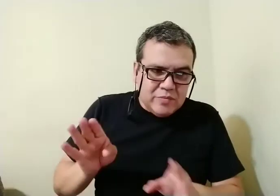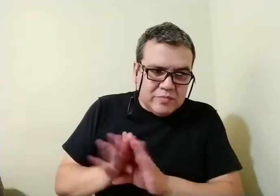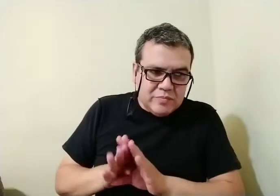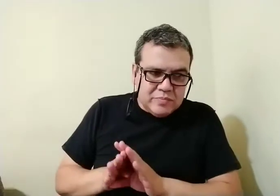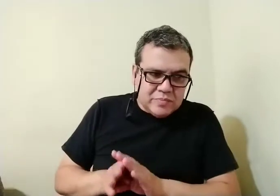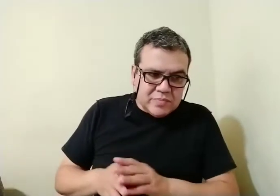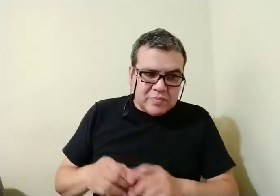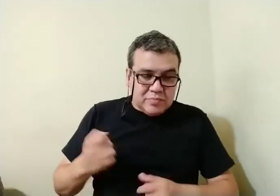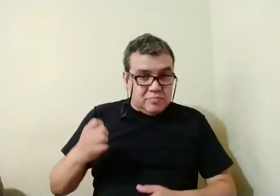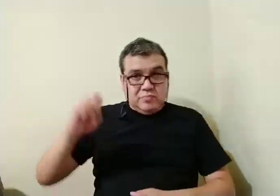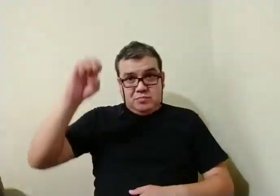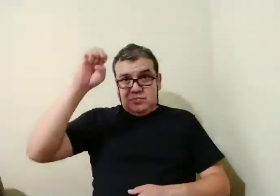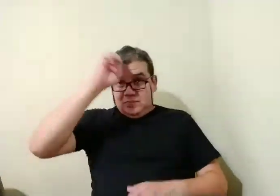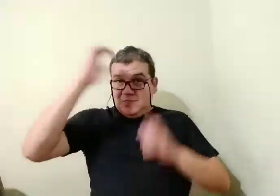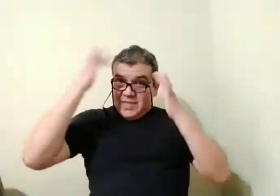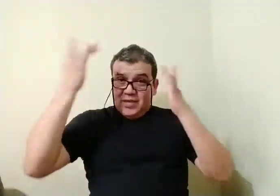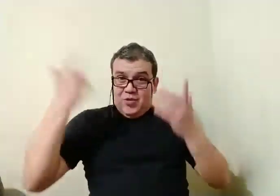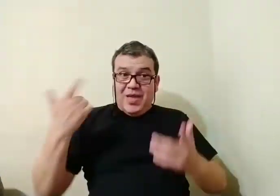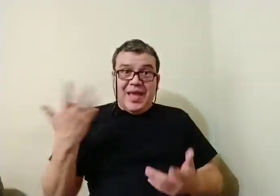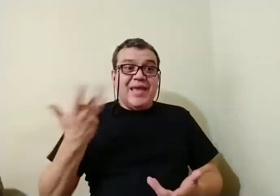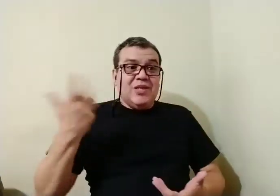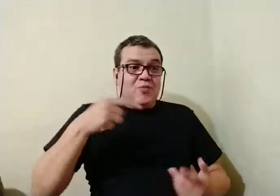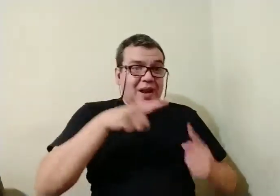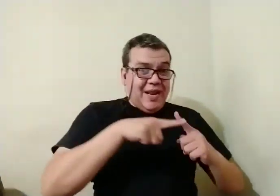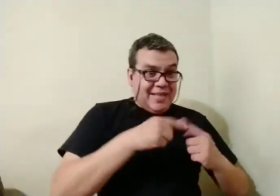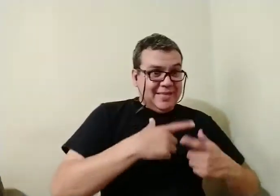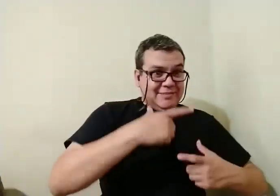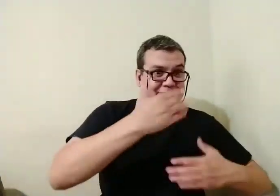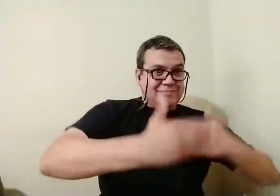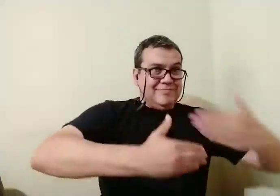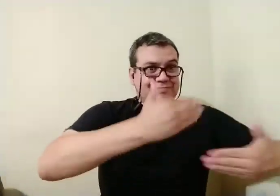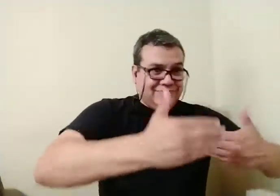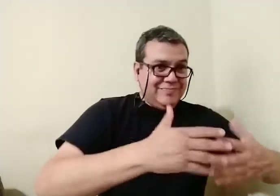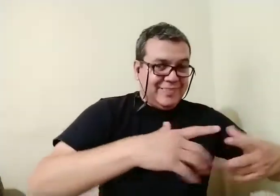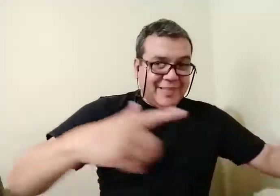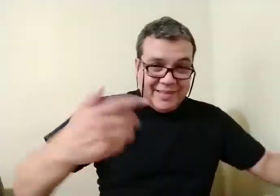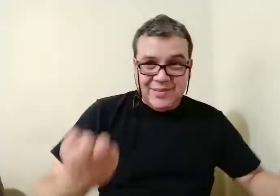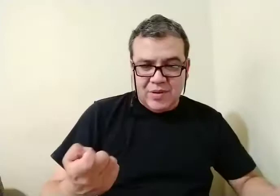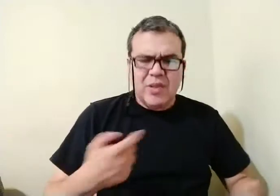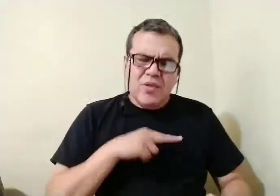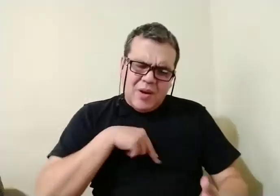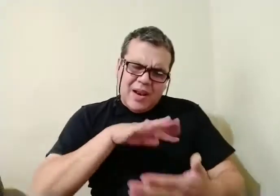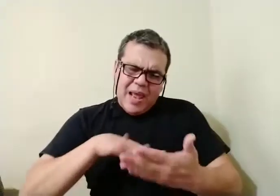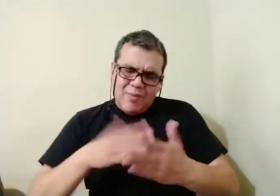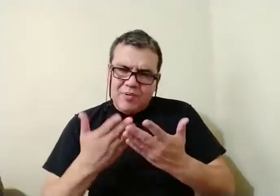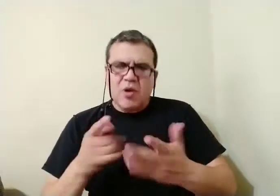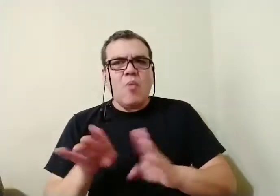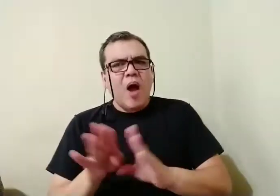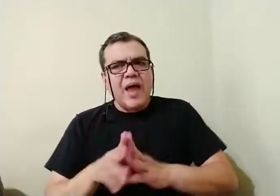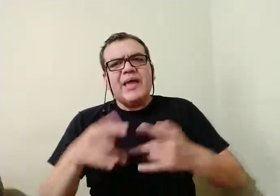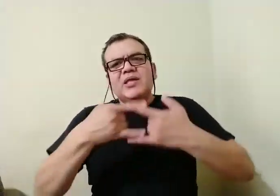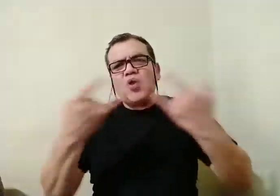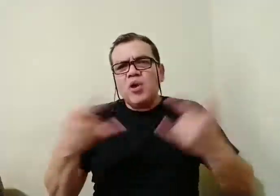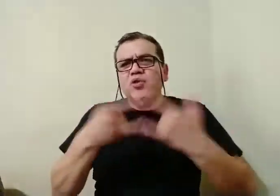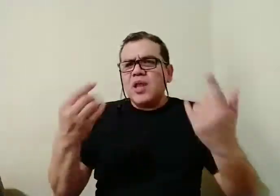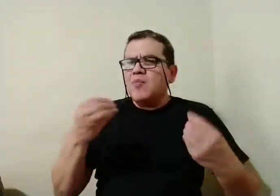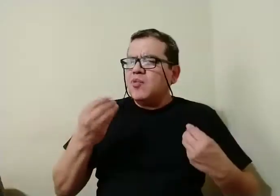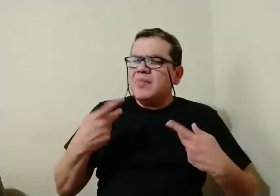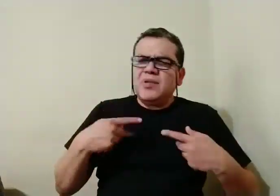Registra la historia de muchos creyentes consagrados, llenos del Espíritu Santo,